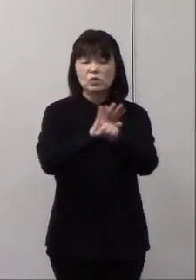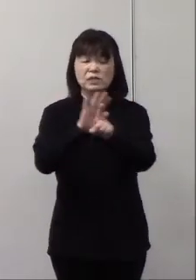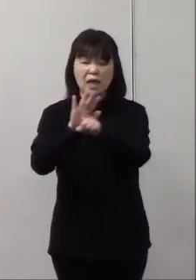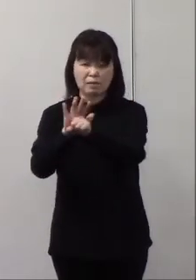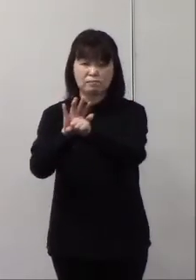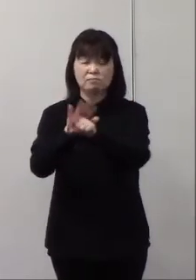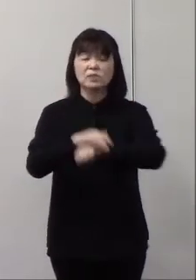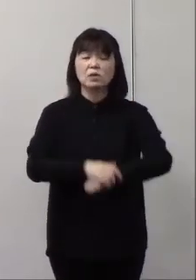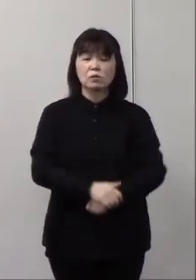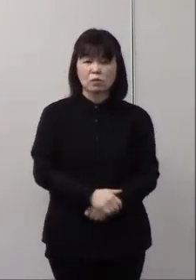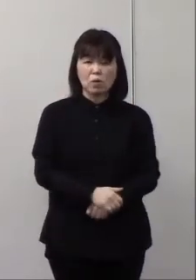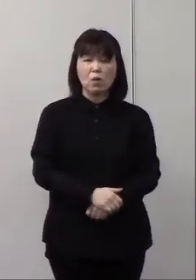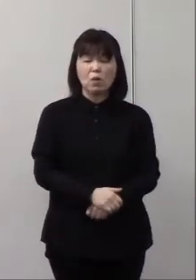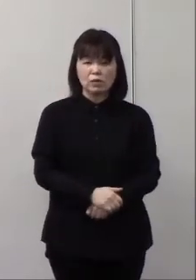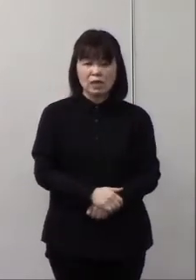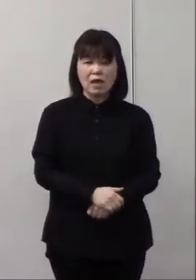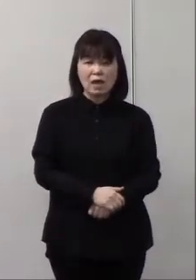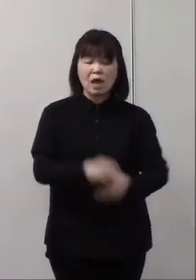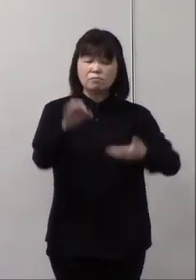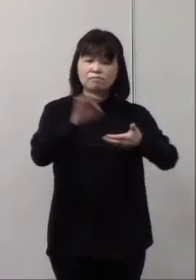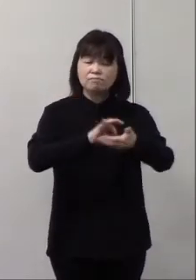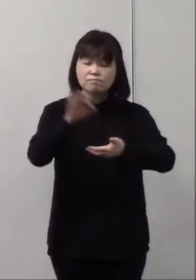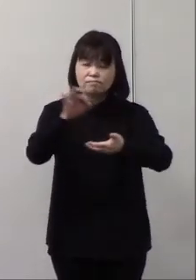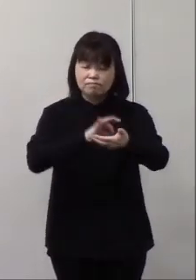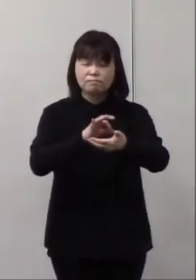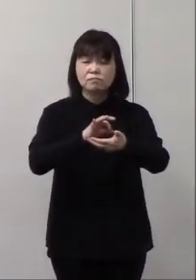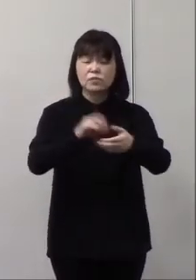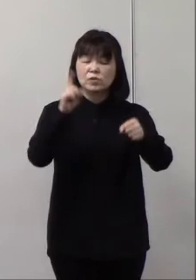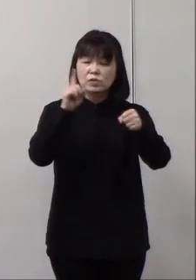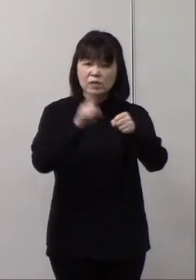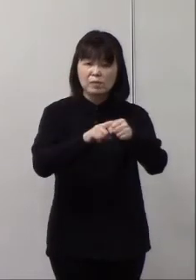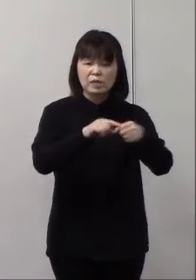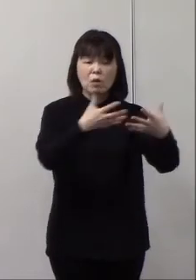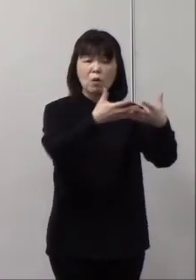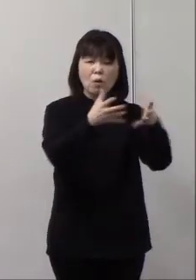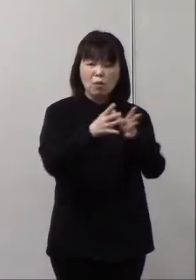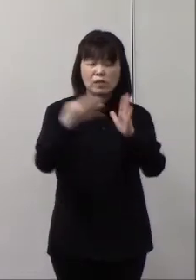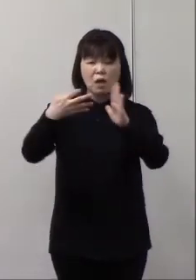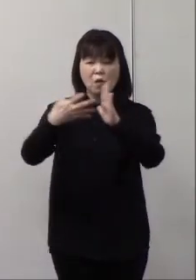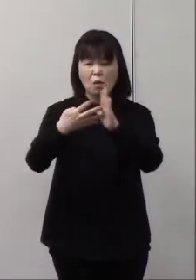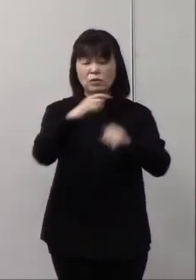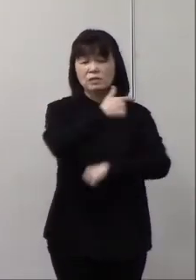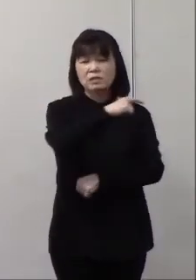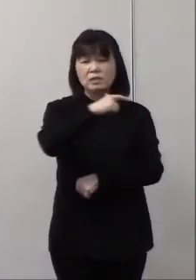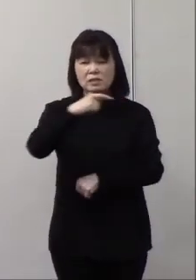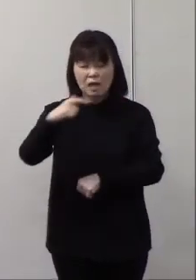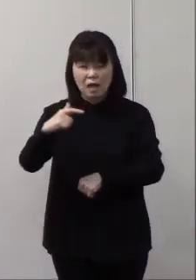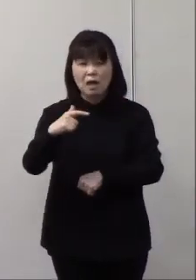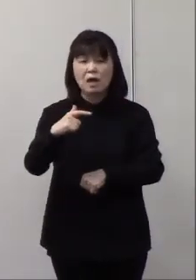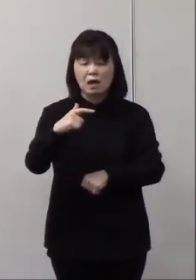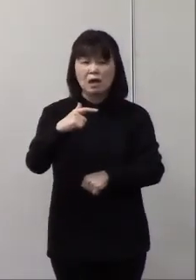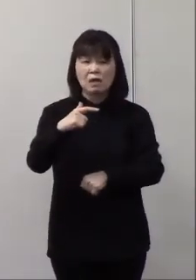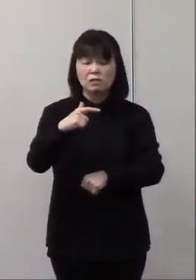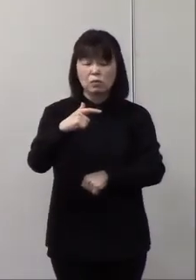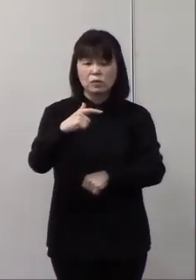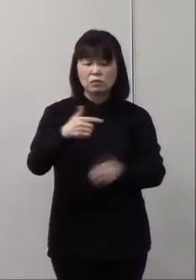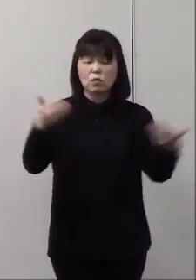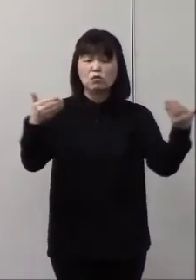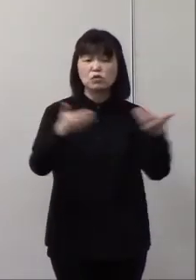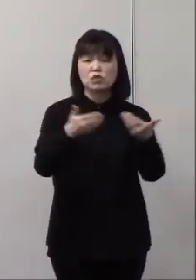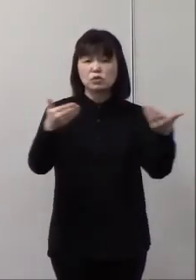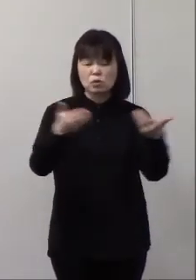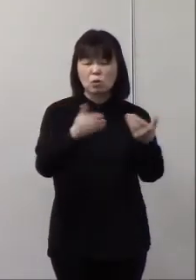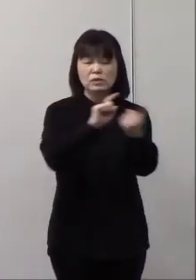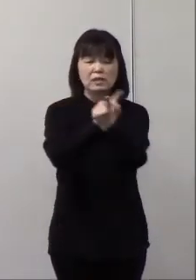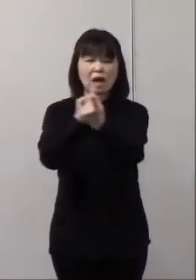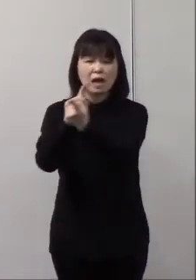さまざまな販売促進活動、団体法人等でお選びになるものを